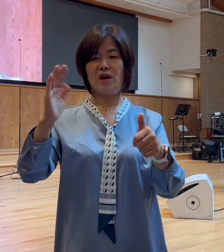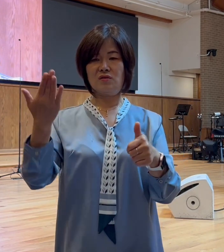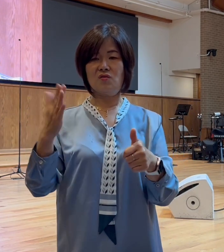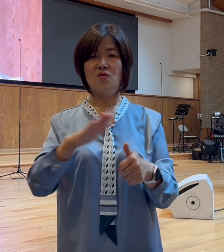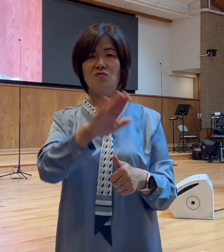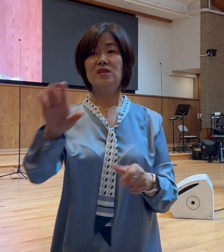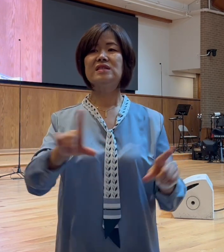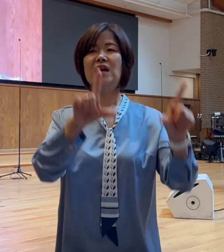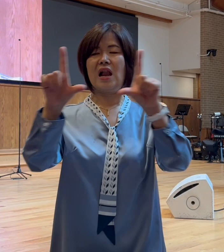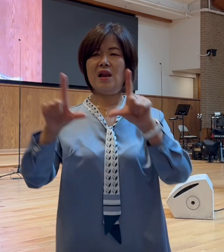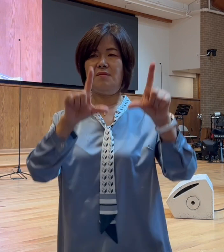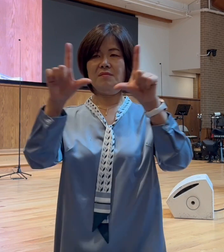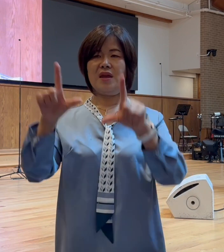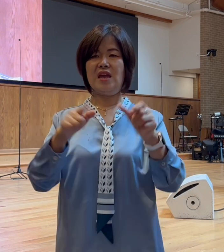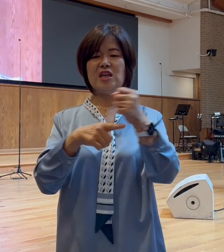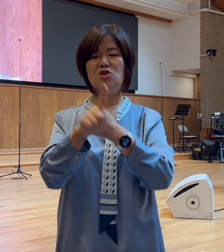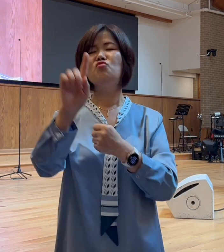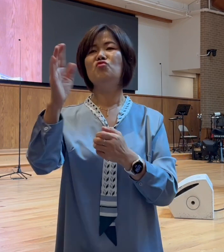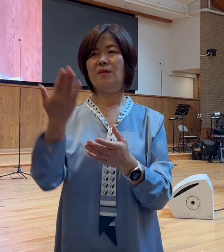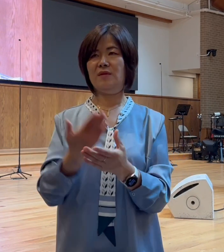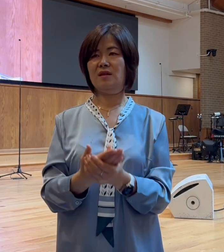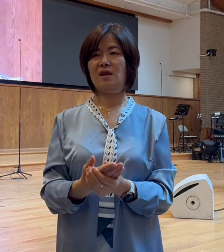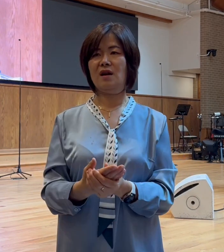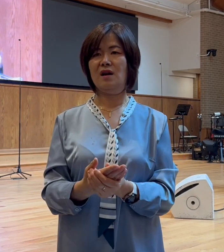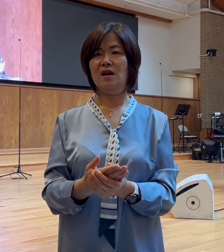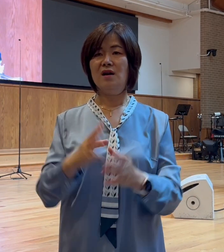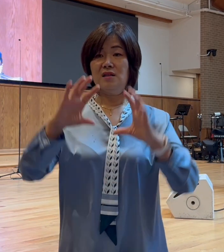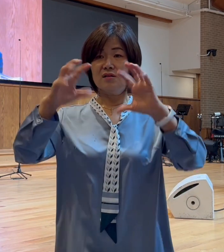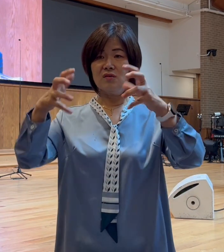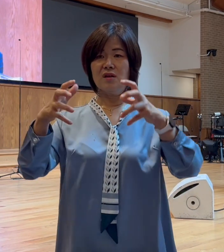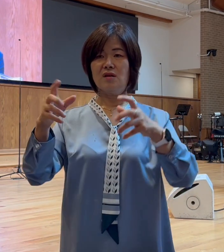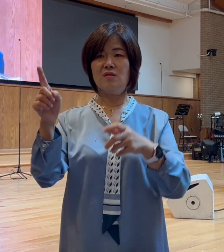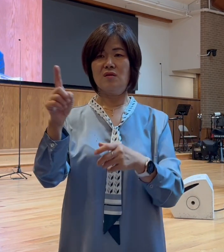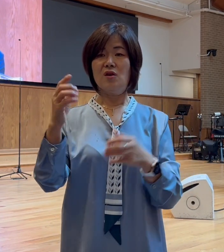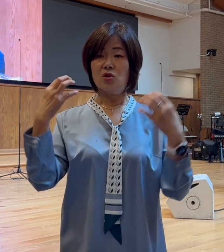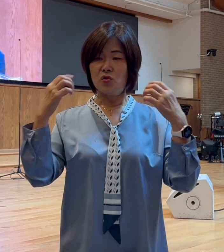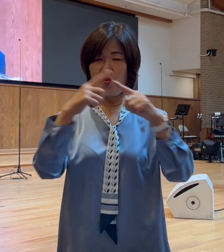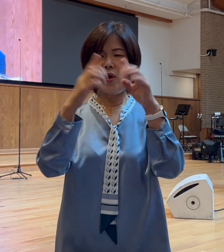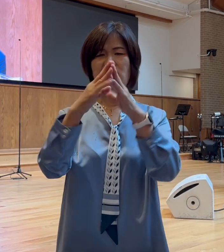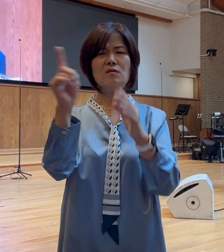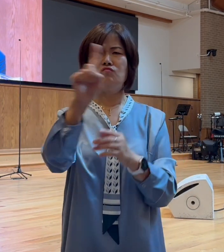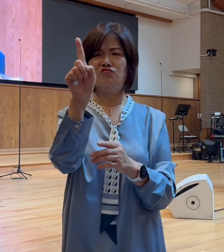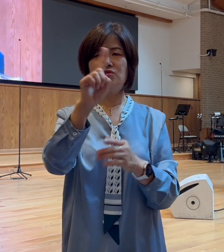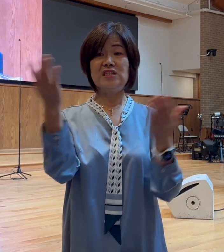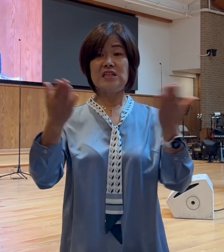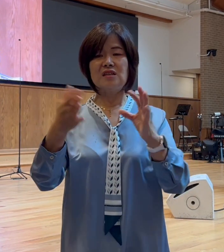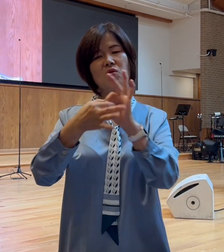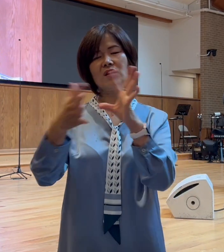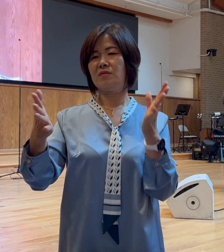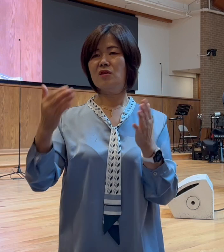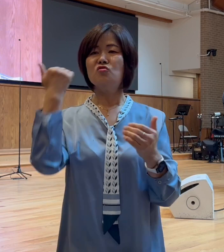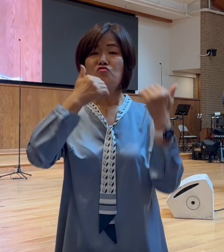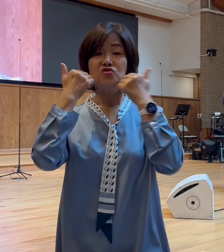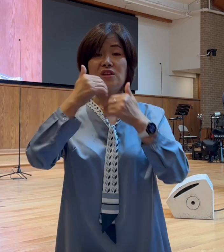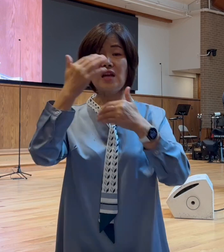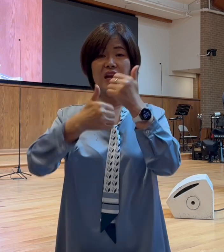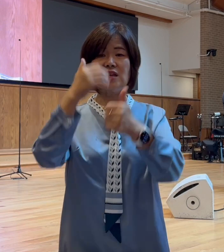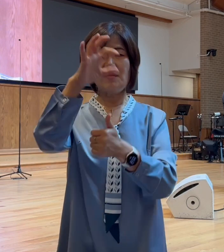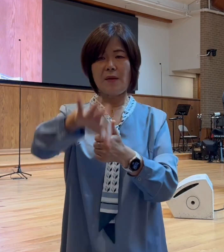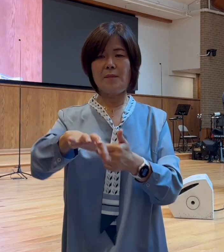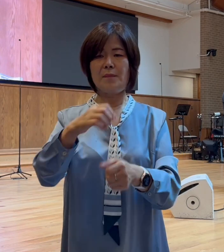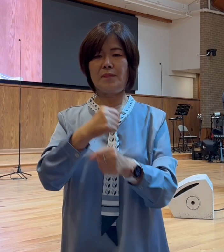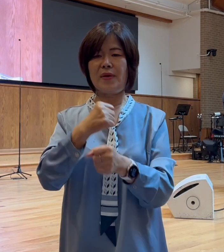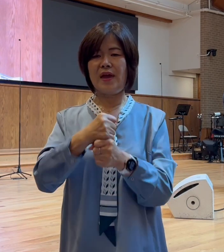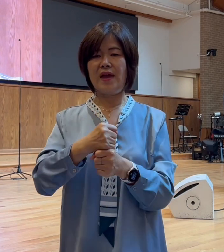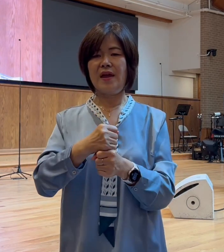우리의 삶의 이유인 거죠. 직업이 무엇이든 교회 직분이 무엇이든 상관없습니다. 누구나 하나님의 백성은 본토 친척